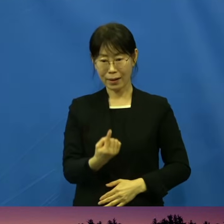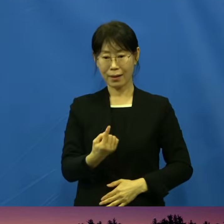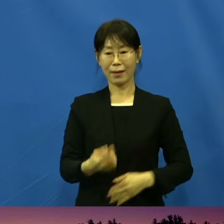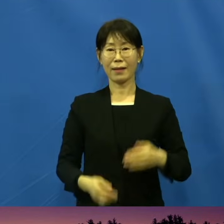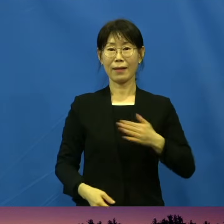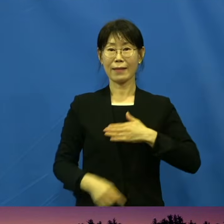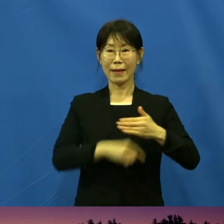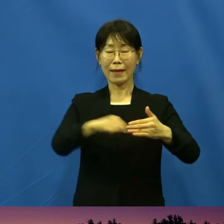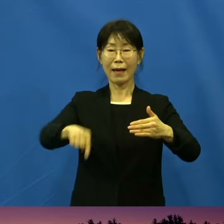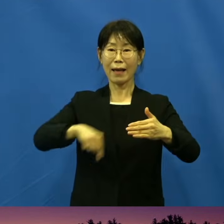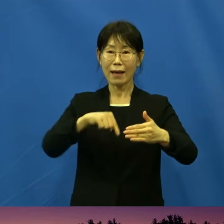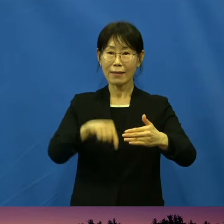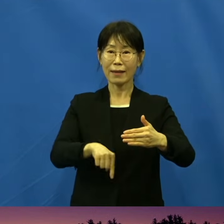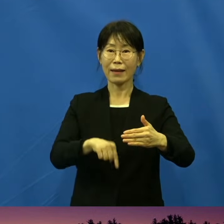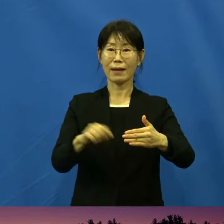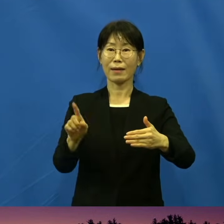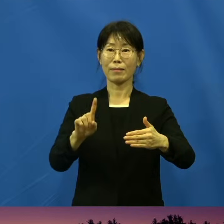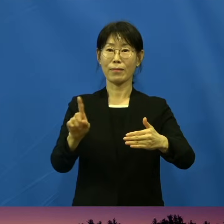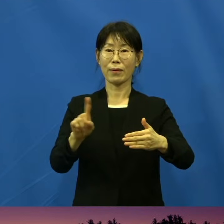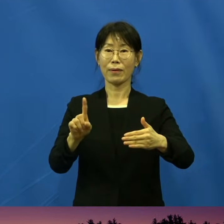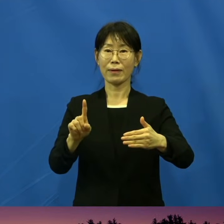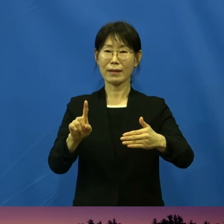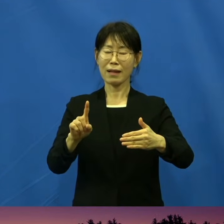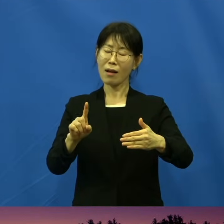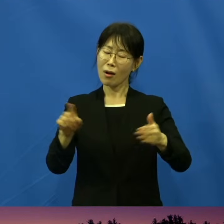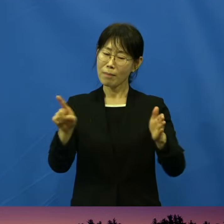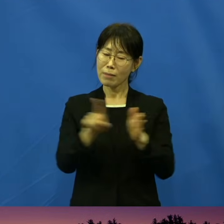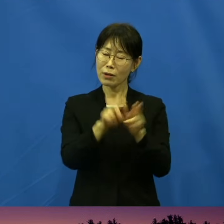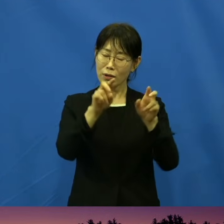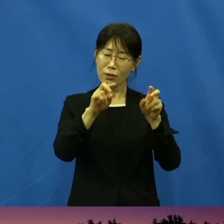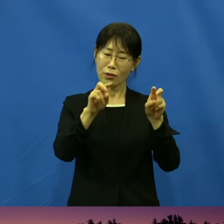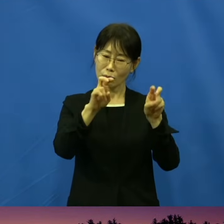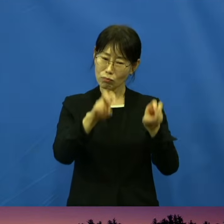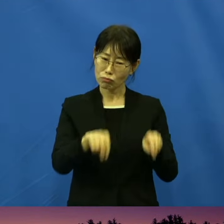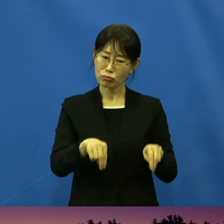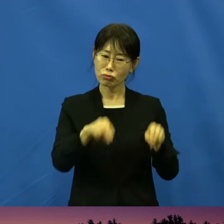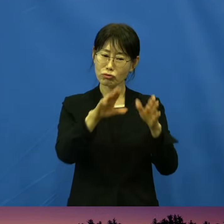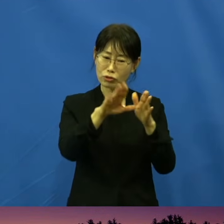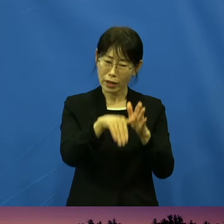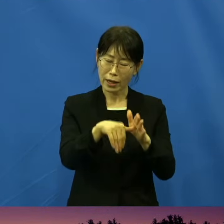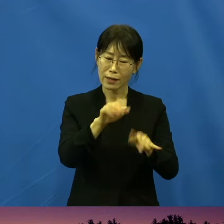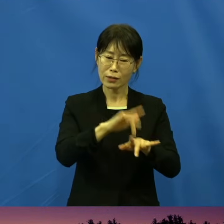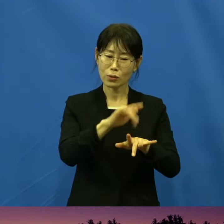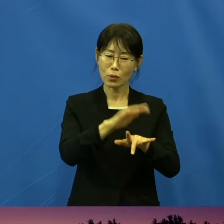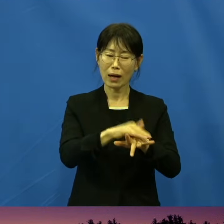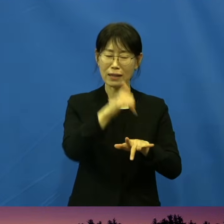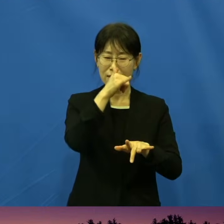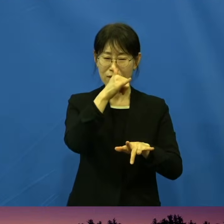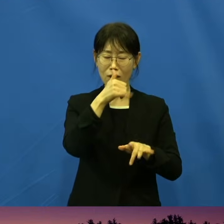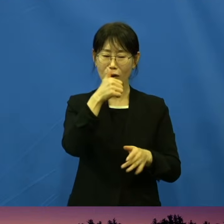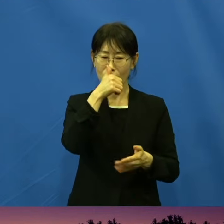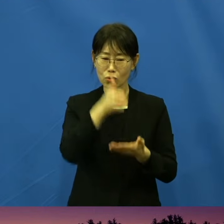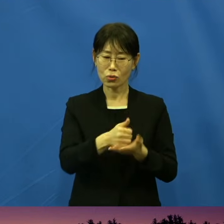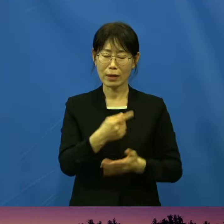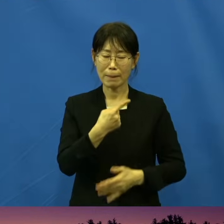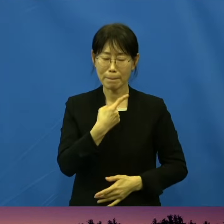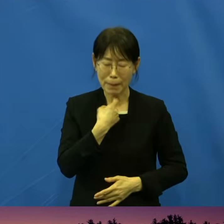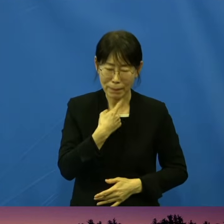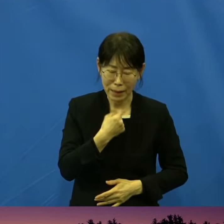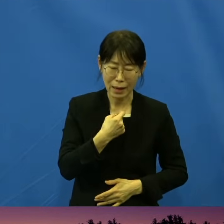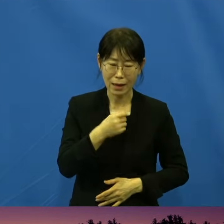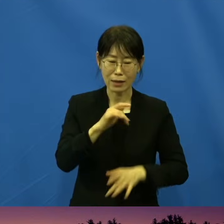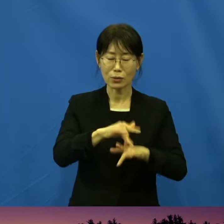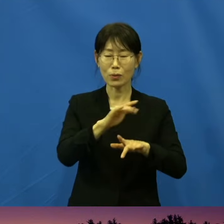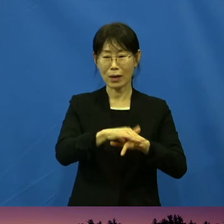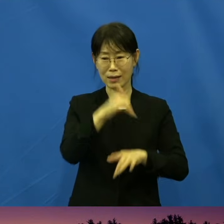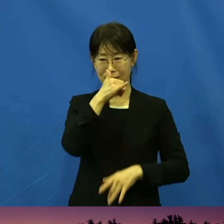안에는 이전에 살던 삶의 방식들의 그 습관들이 있어요. 우리 안에는 통제되지 않은 정욕이